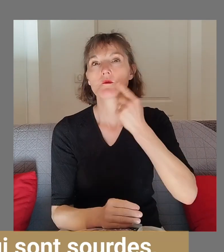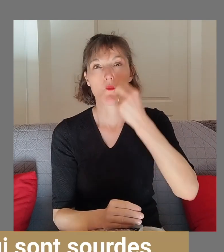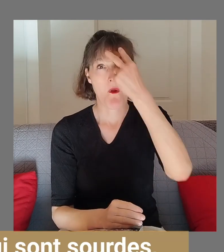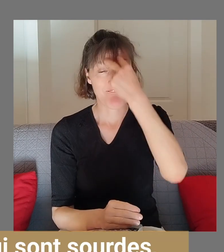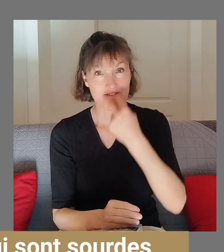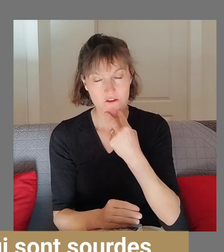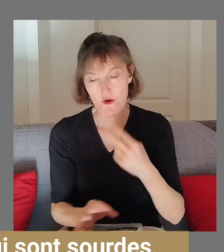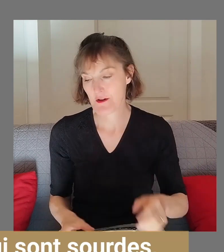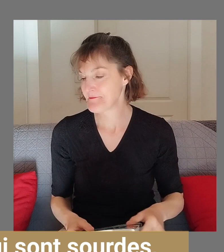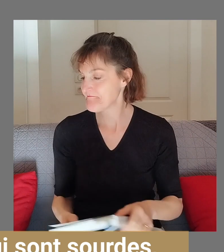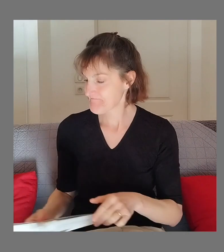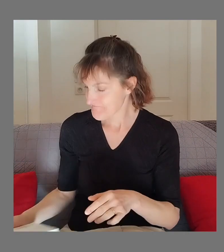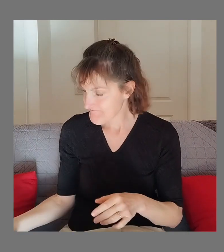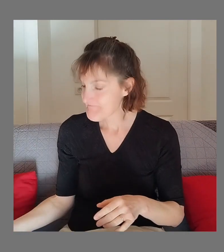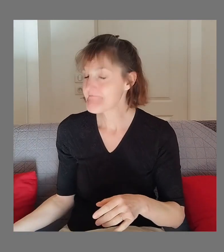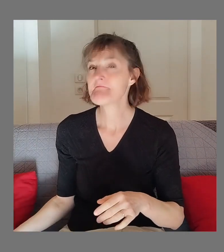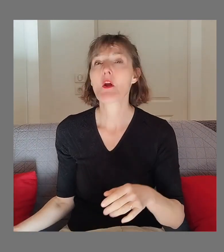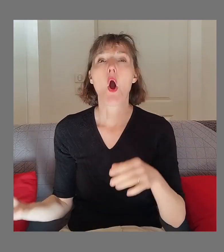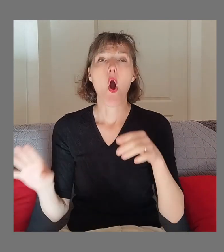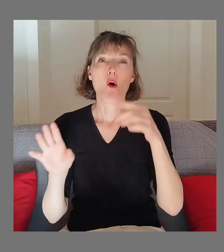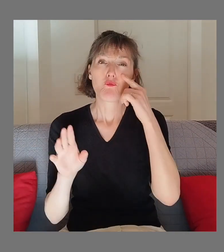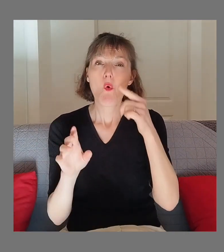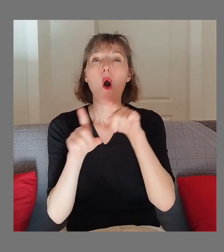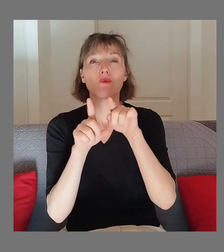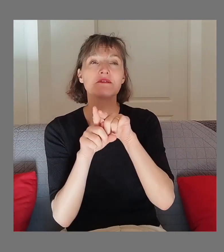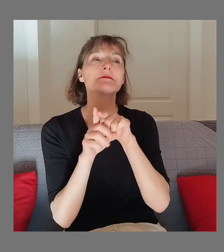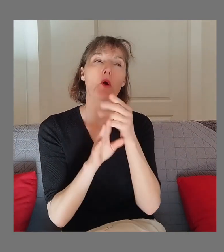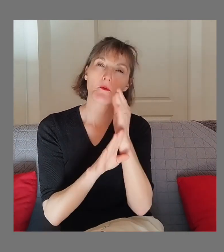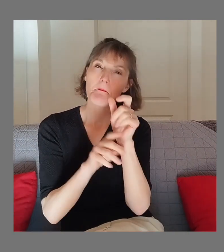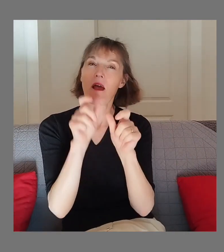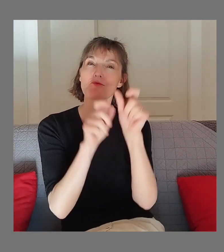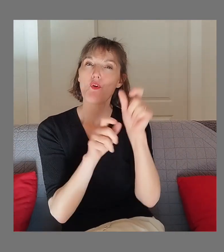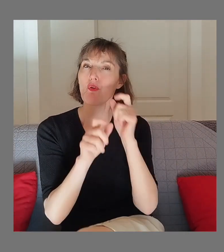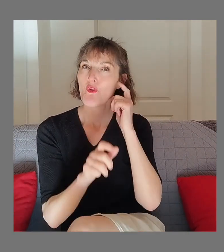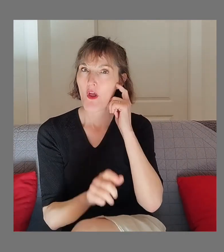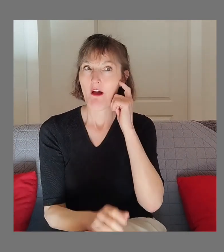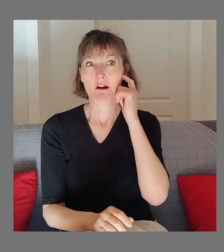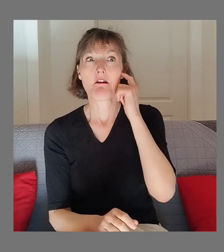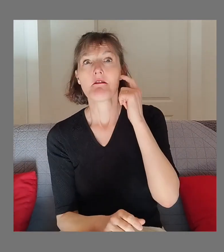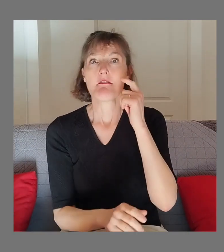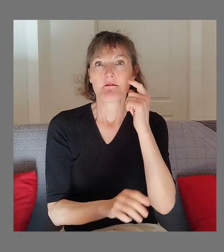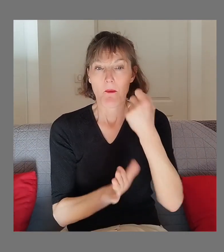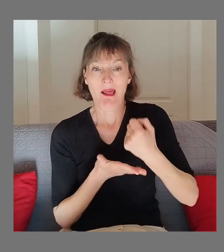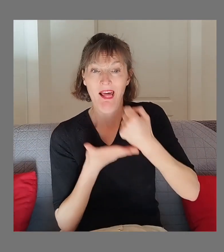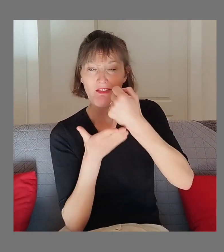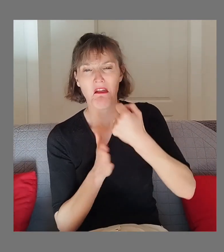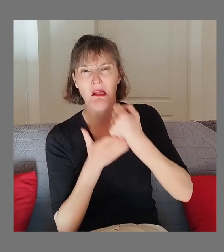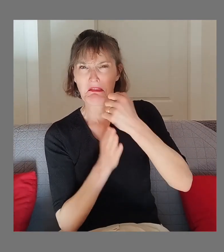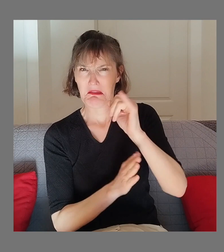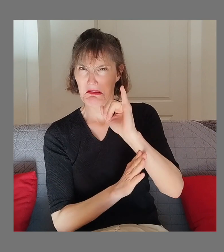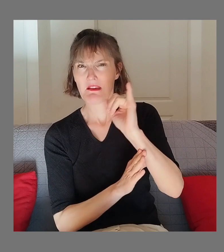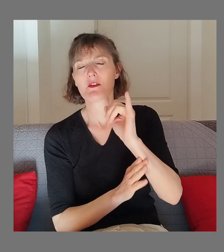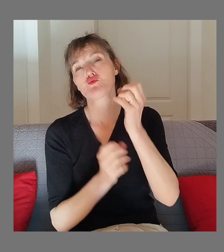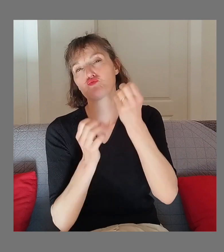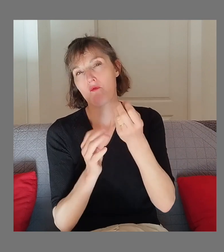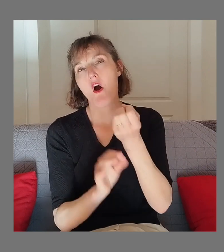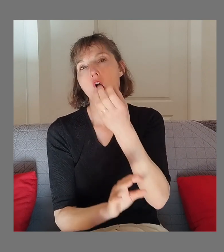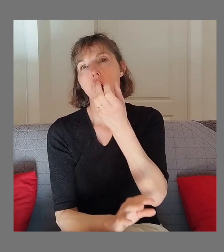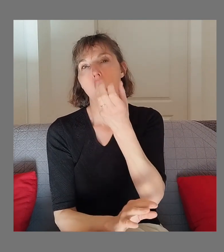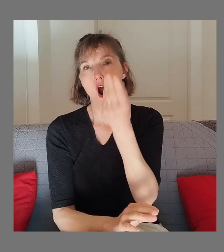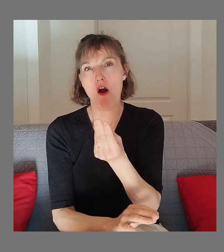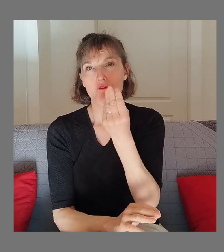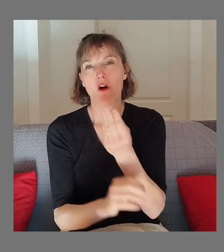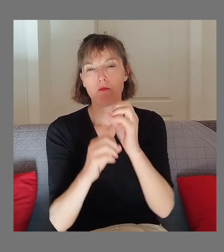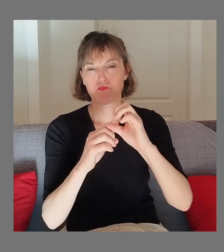sont sourdes aveugles aussi. On voit également qu'il y a d'autres personnes qui sont des soutiens. Ce